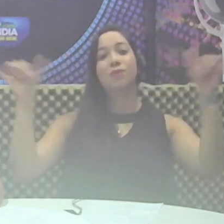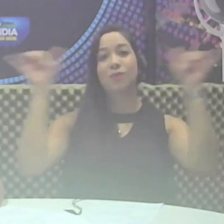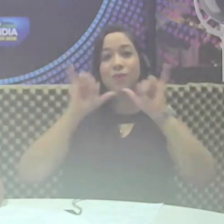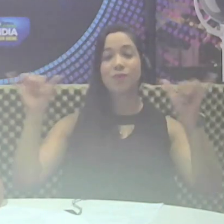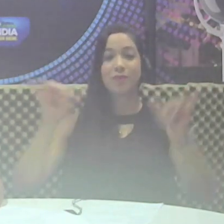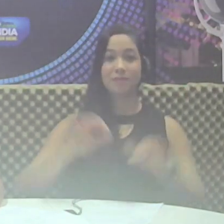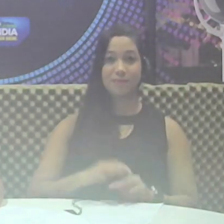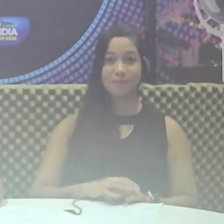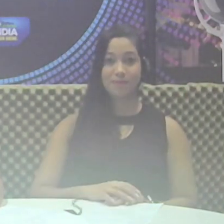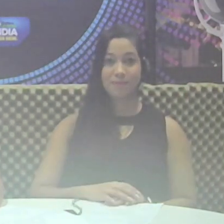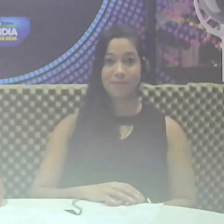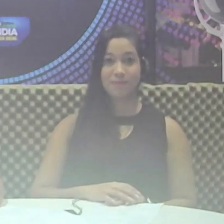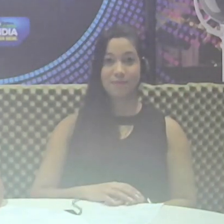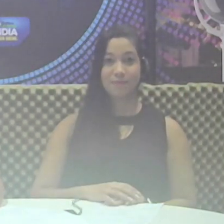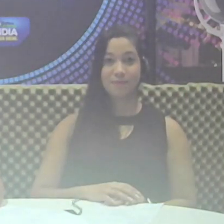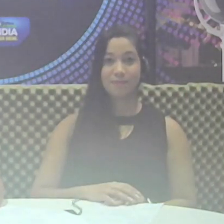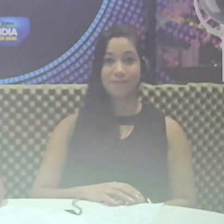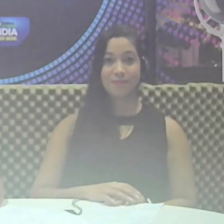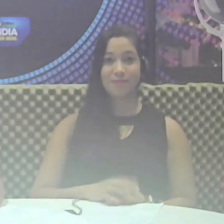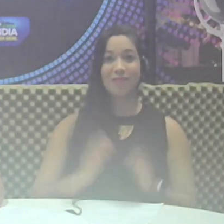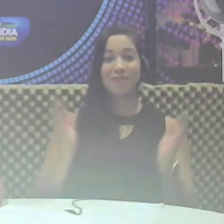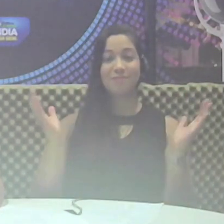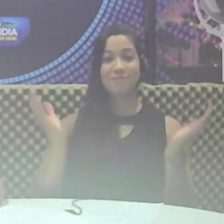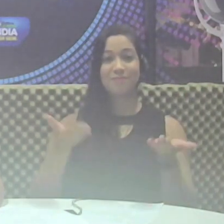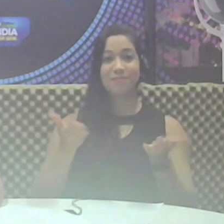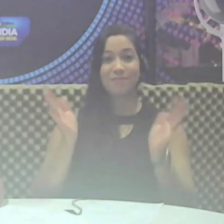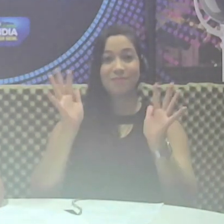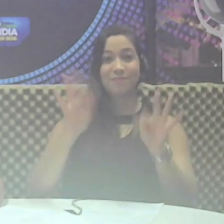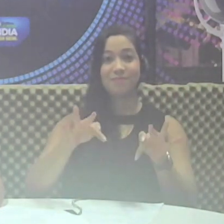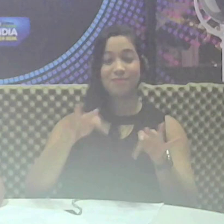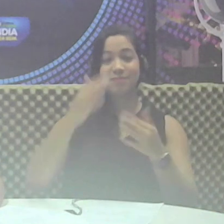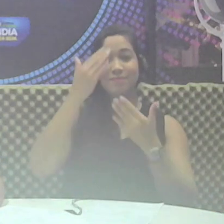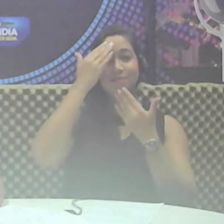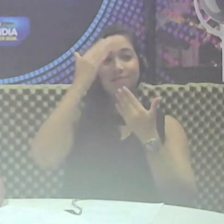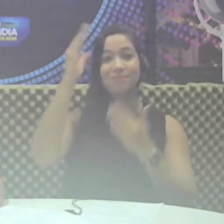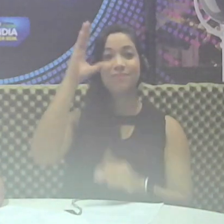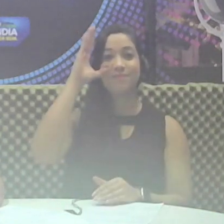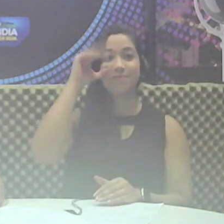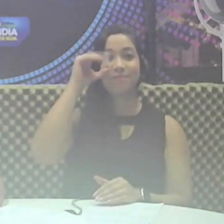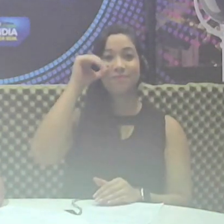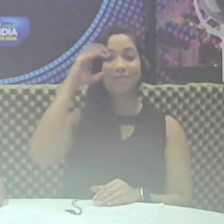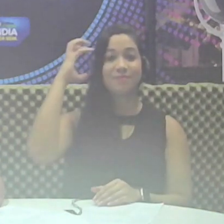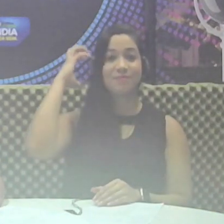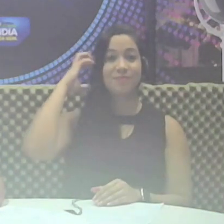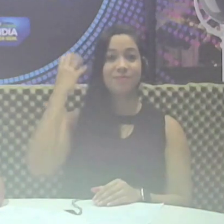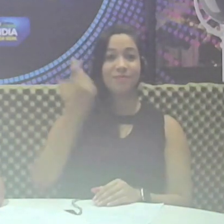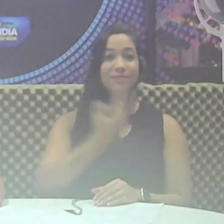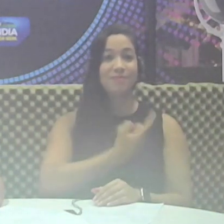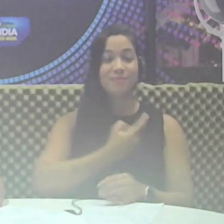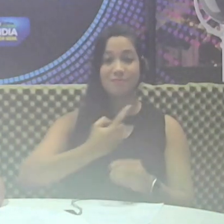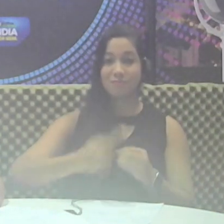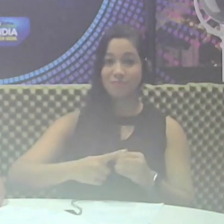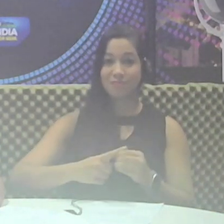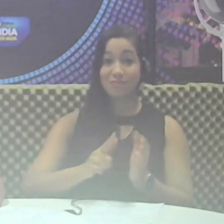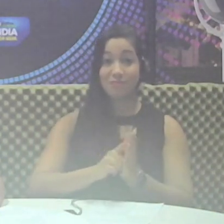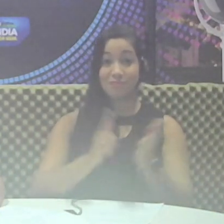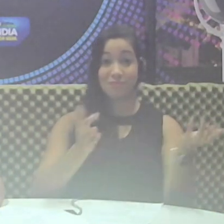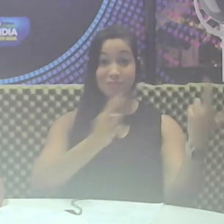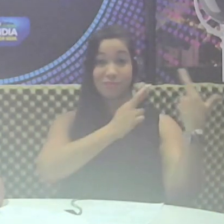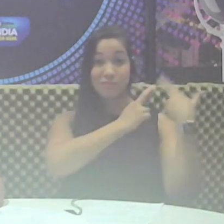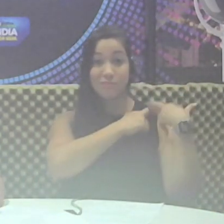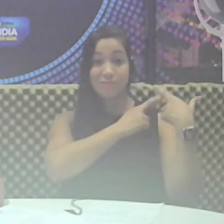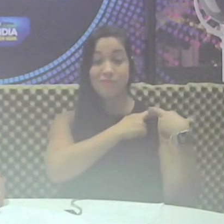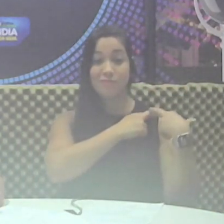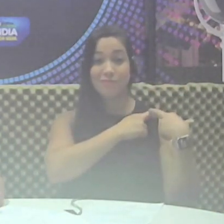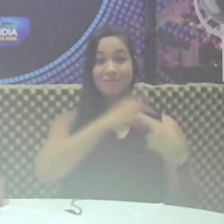notícias. A edição de hoje fica por aqui. Obrigado pela sua audiência. Rádio Nossa Cidade, Edição, Daniela